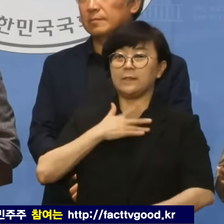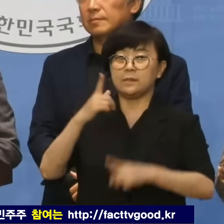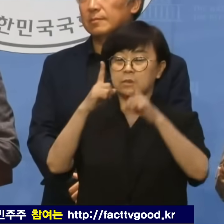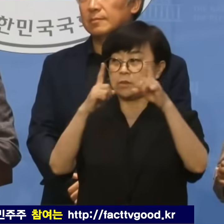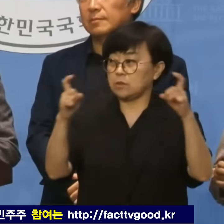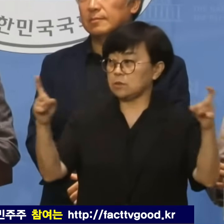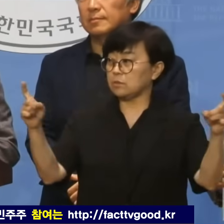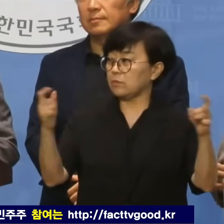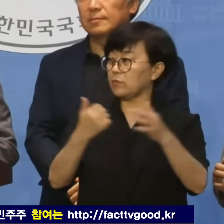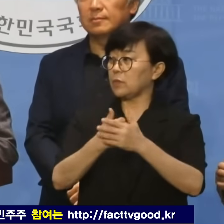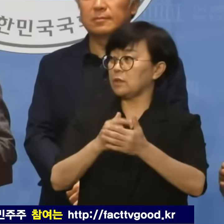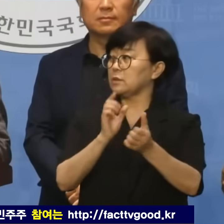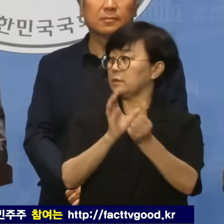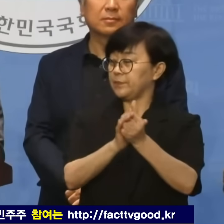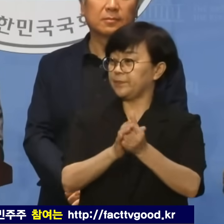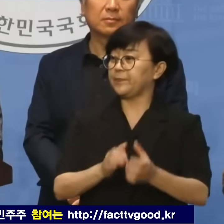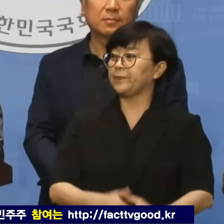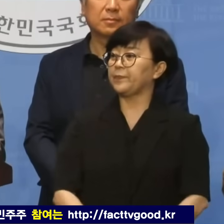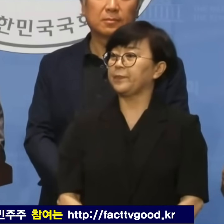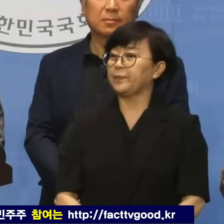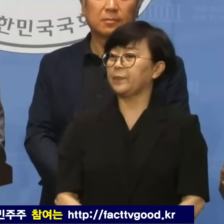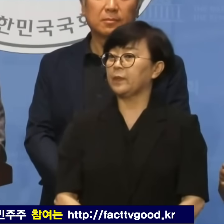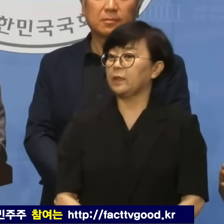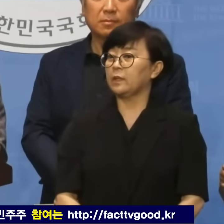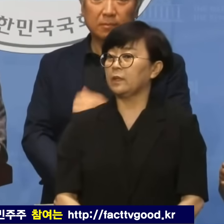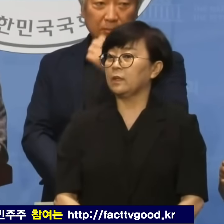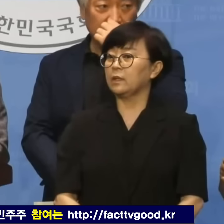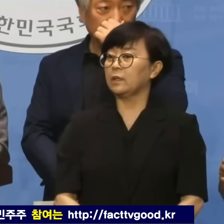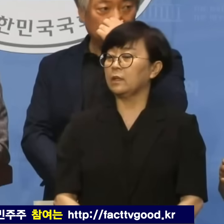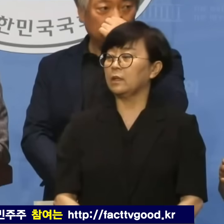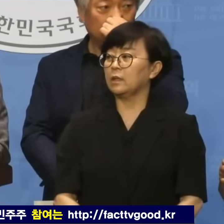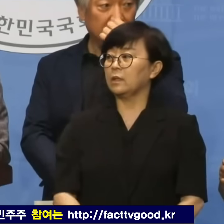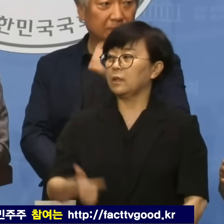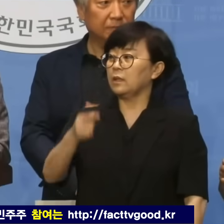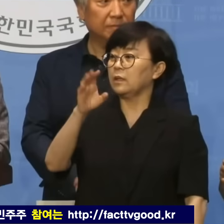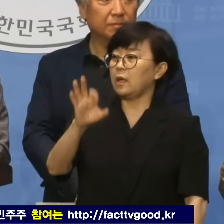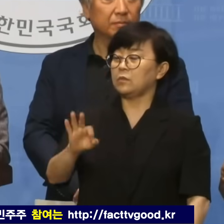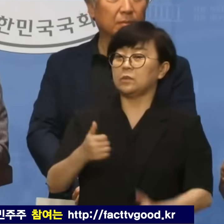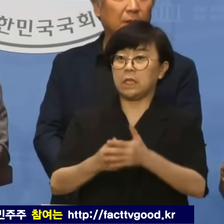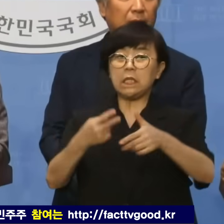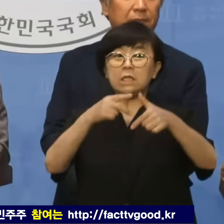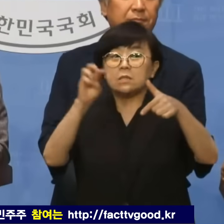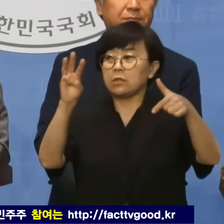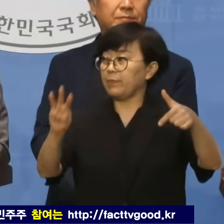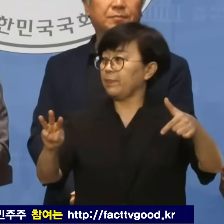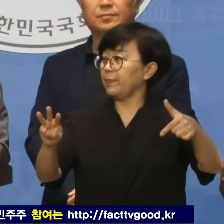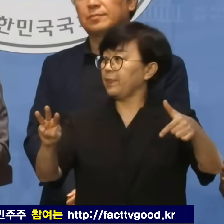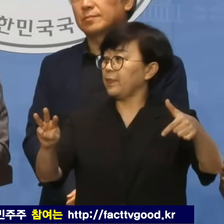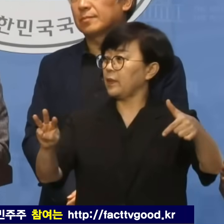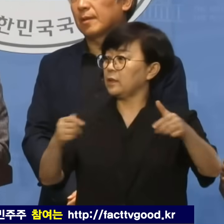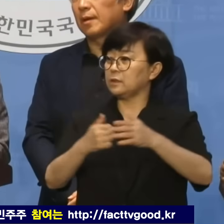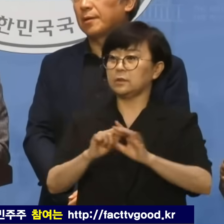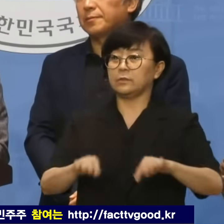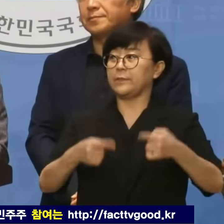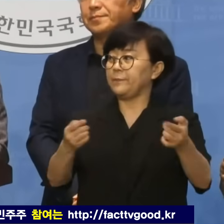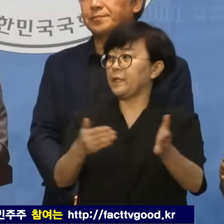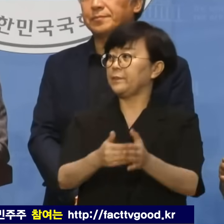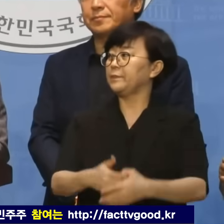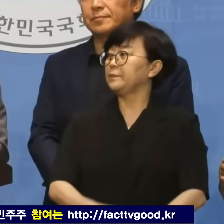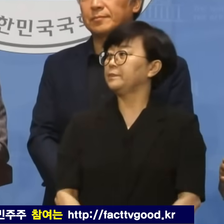지역위원장 직무대행 참석하셨습니다. 예, 남영희 인천 미추홀구 위원장 저 뒤쪽에 있는데요